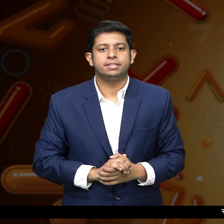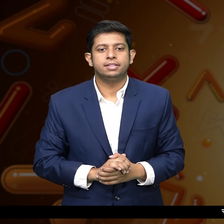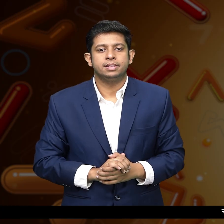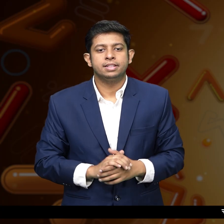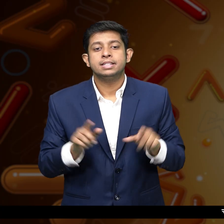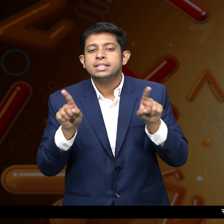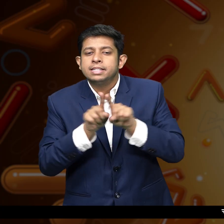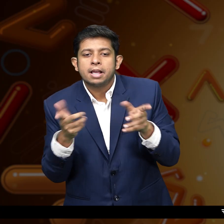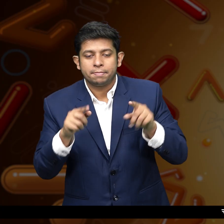चौकोन,